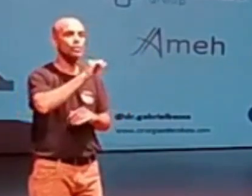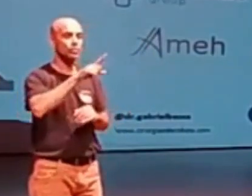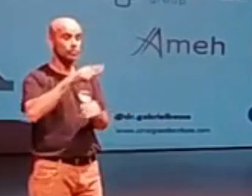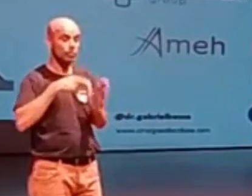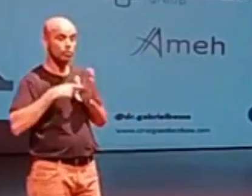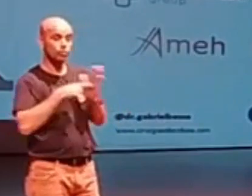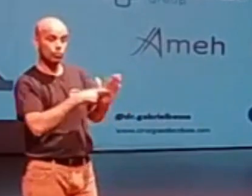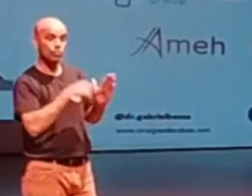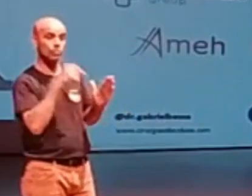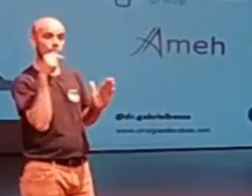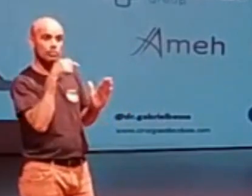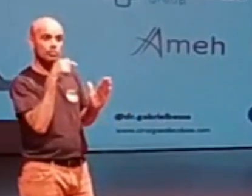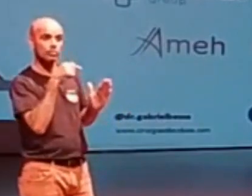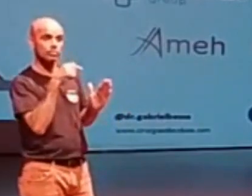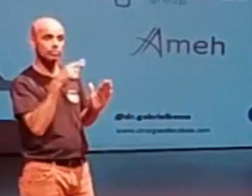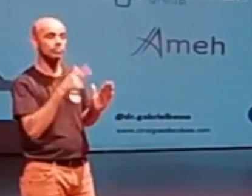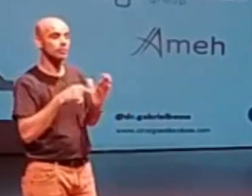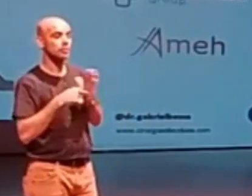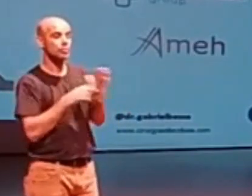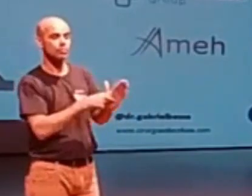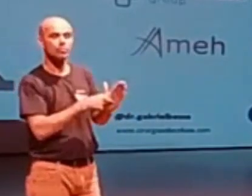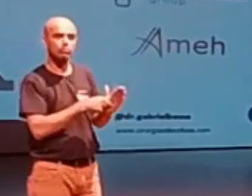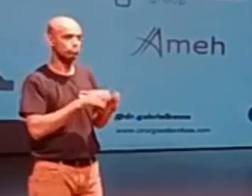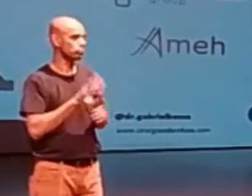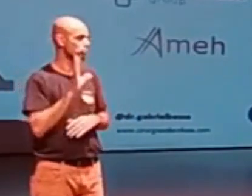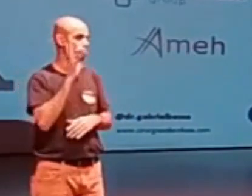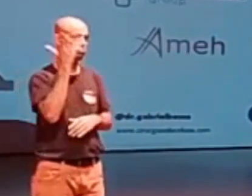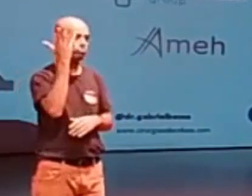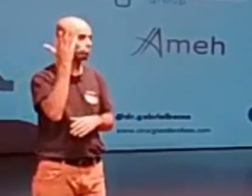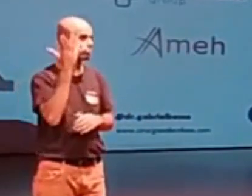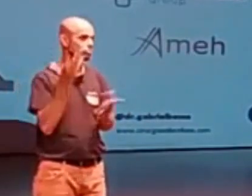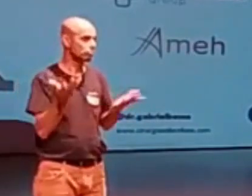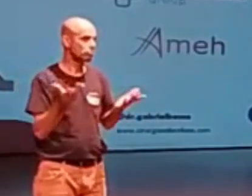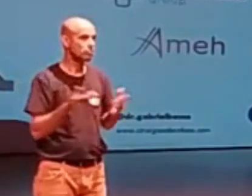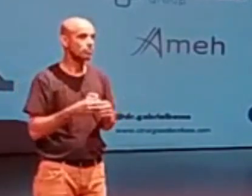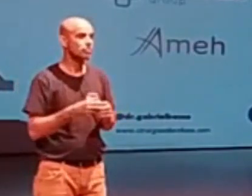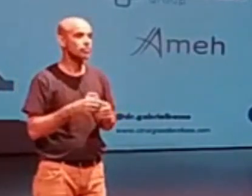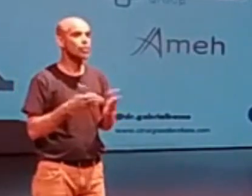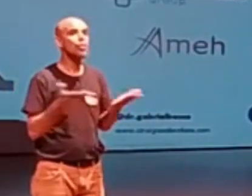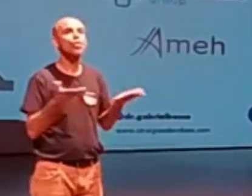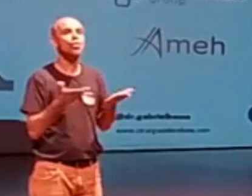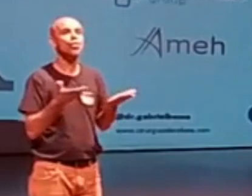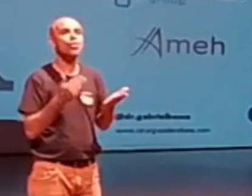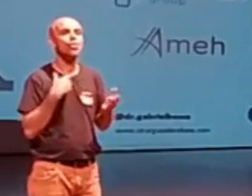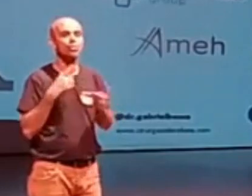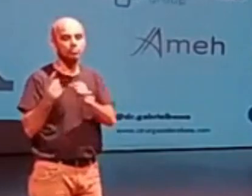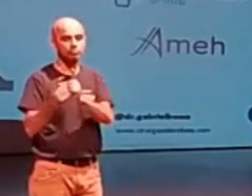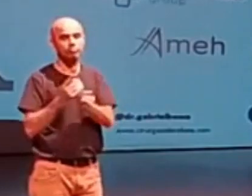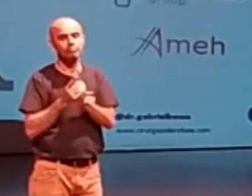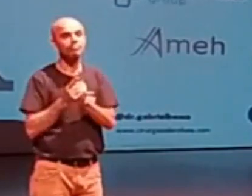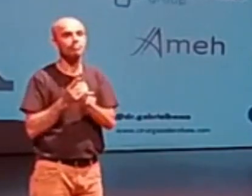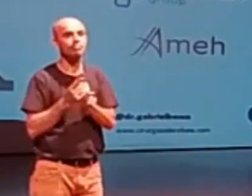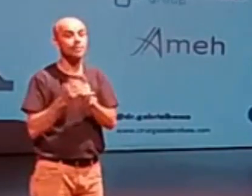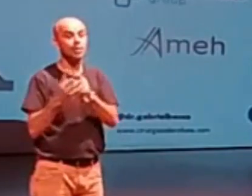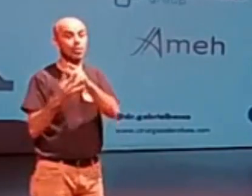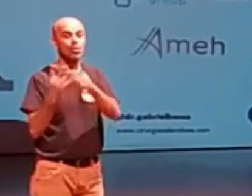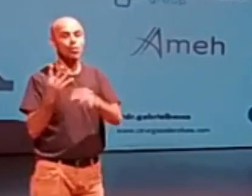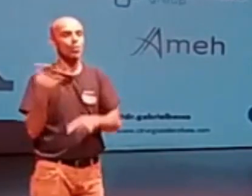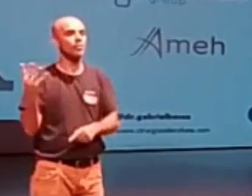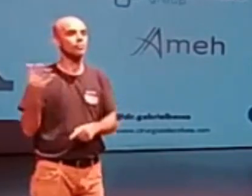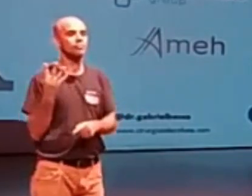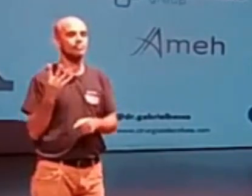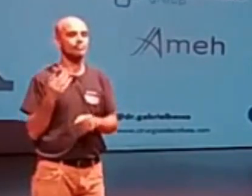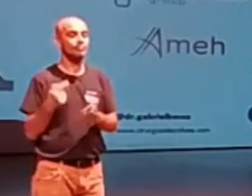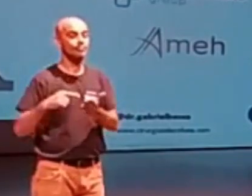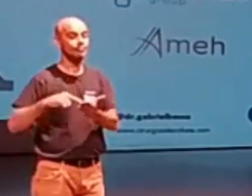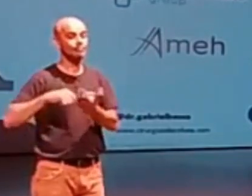indicação. Superindicação, isso não acontece comigo, até pelo contrário. Hoje mesmo passou um paciente que passou com 4 colegas e tinham indicado cirurgia.